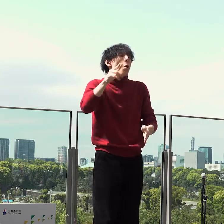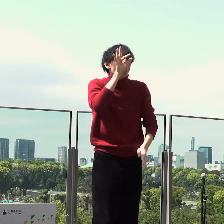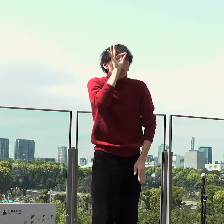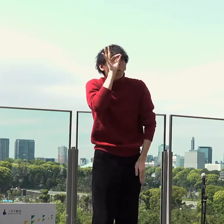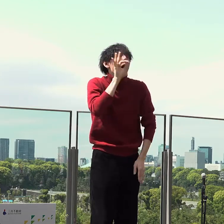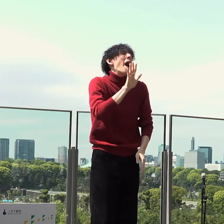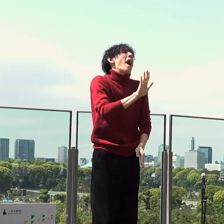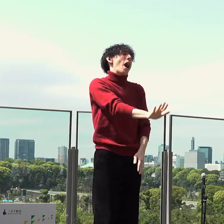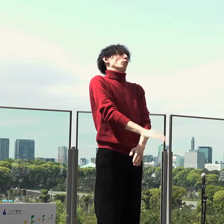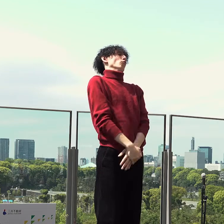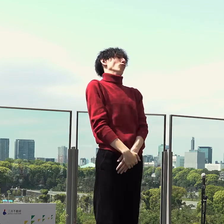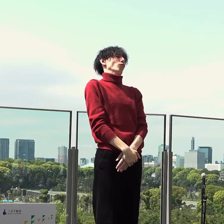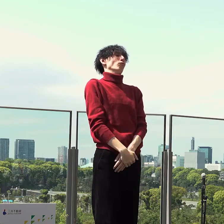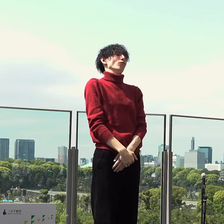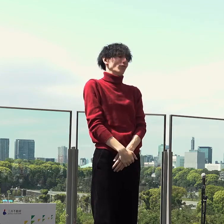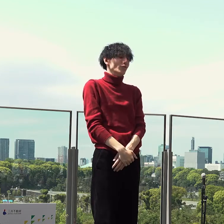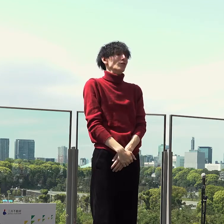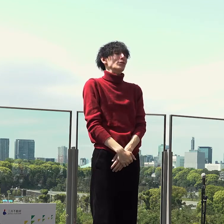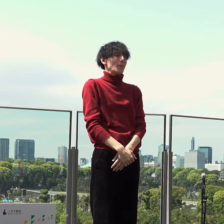とか、いろんなリズムがあるんですよね。